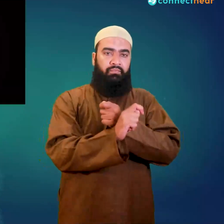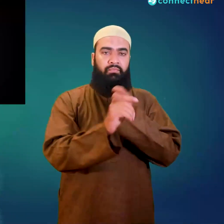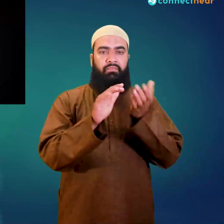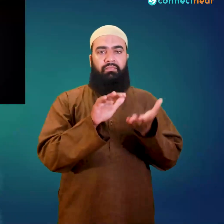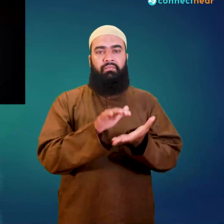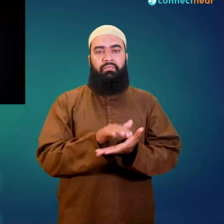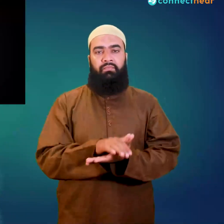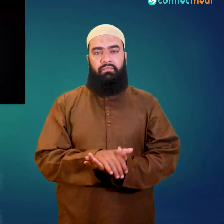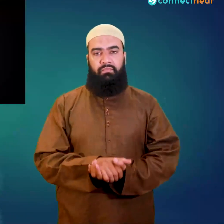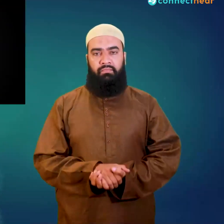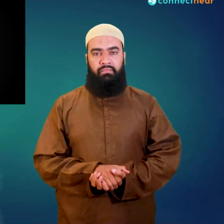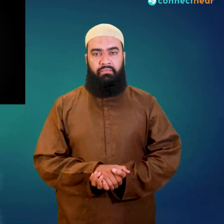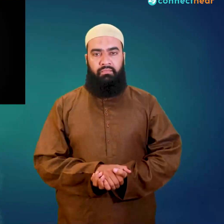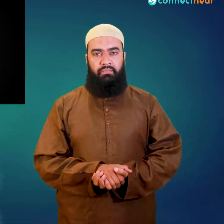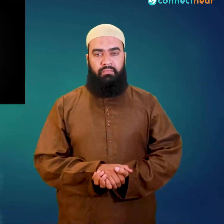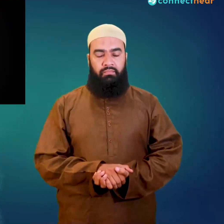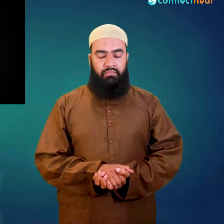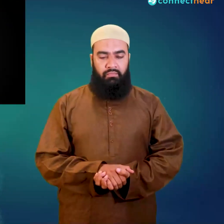ہیں؟